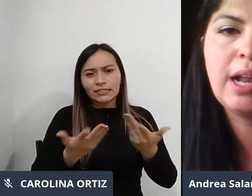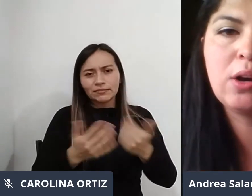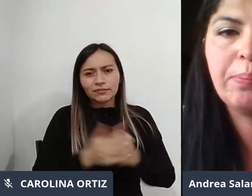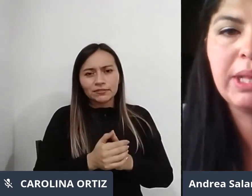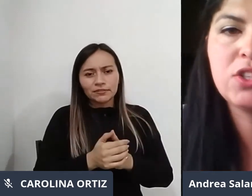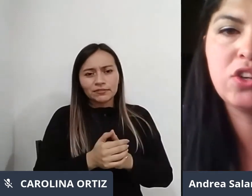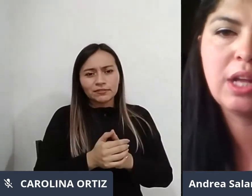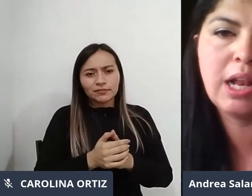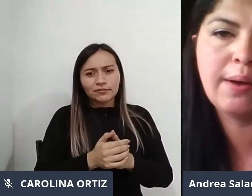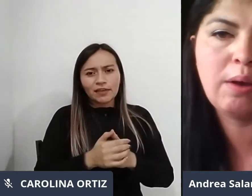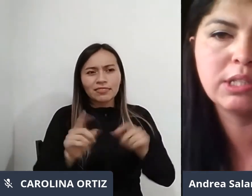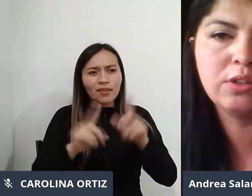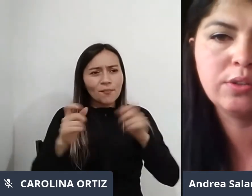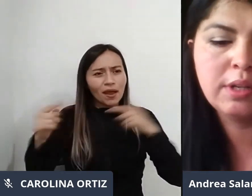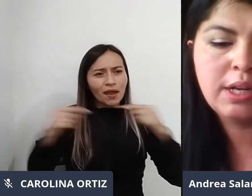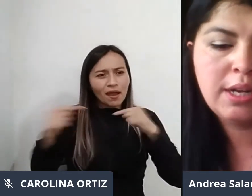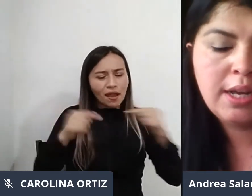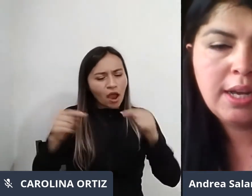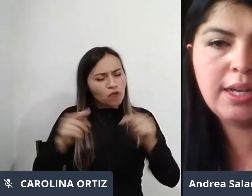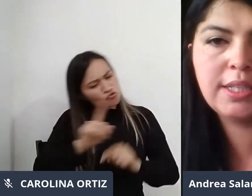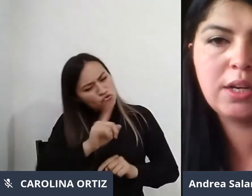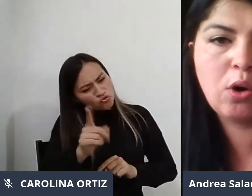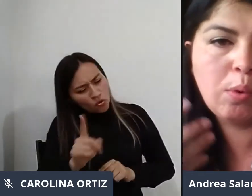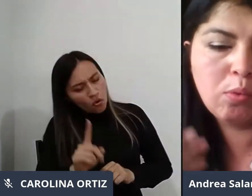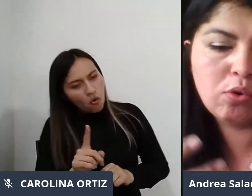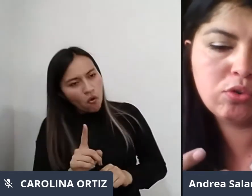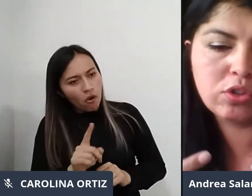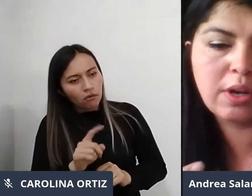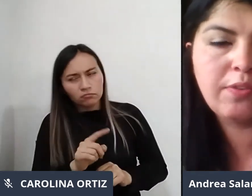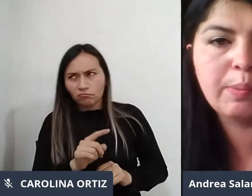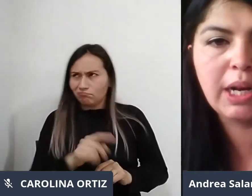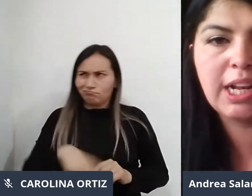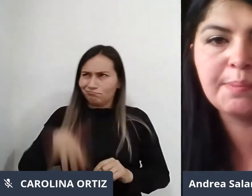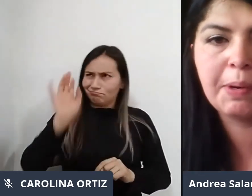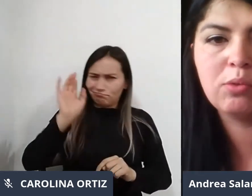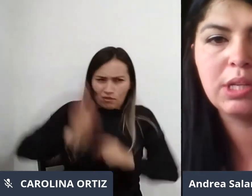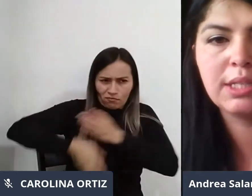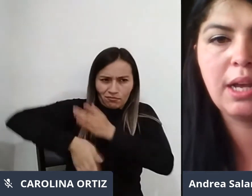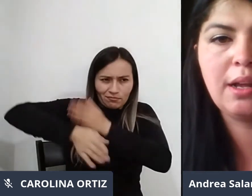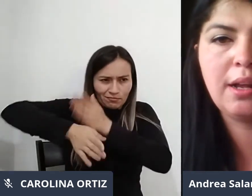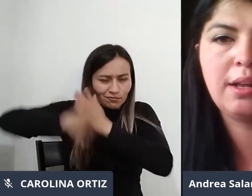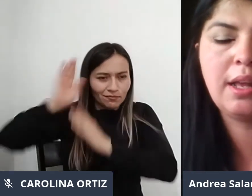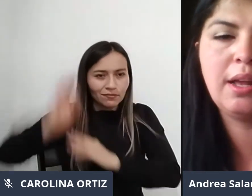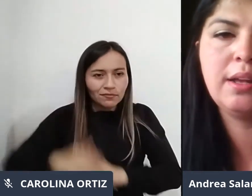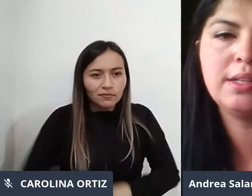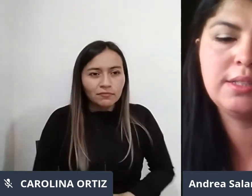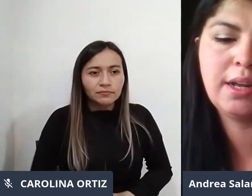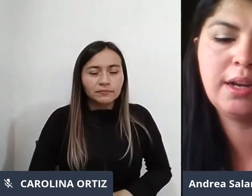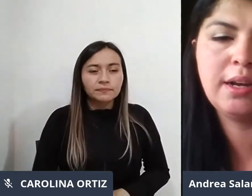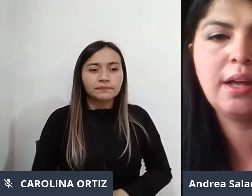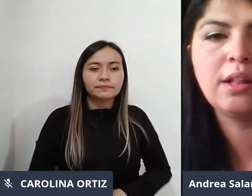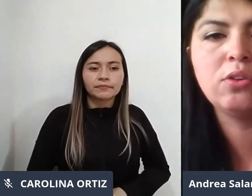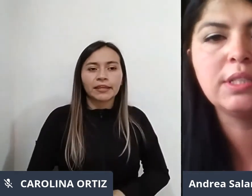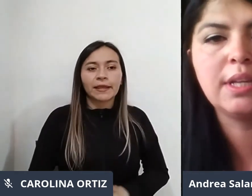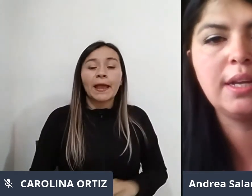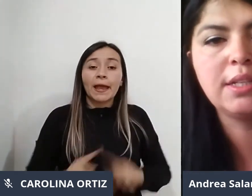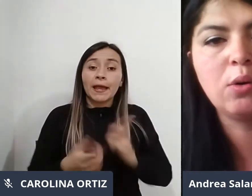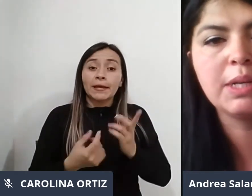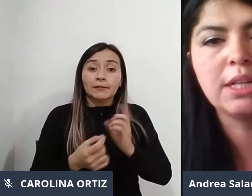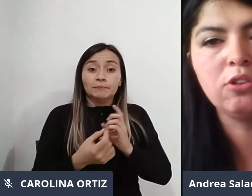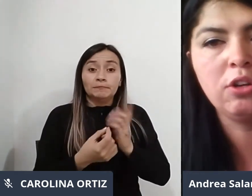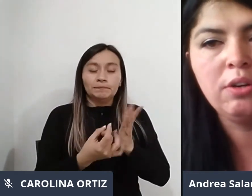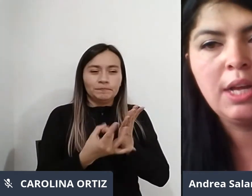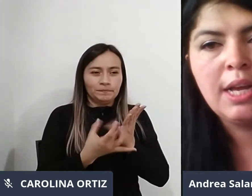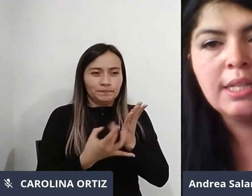esa lógica de la competición y de la evaluación. Y si, como muchos afirman en las preguntas que está dando